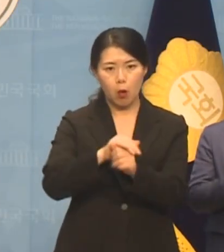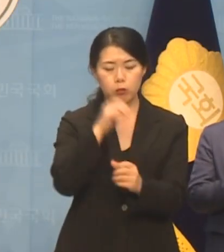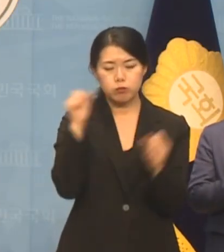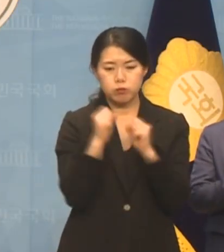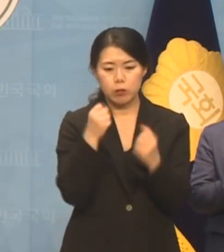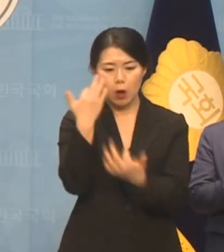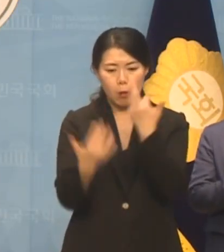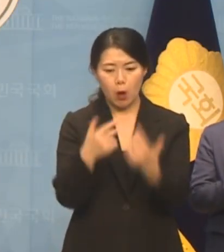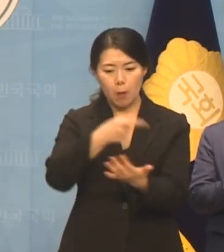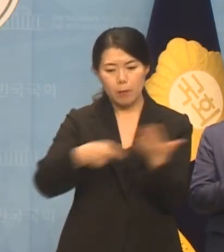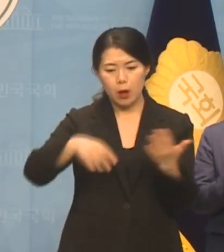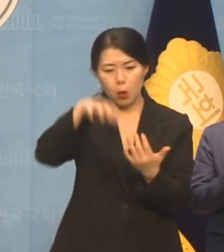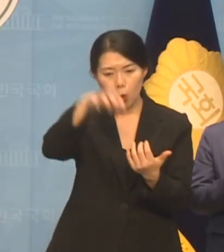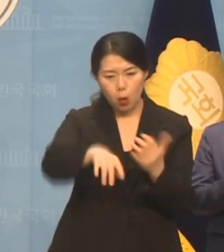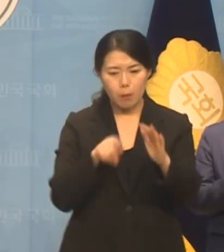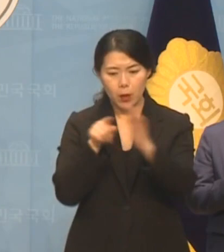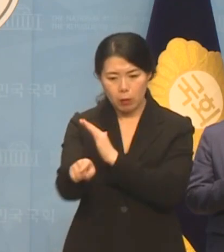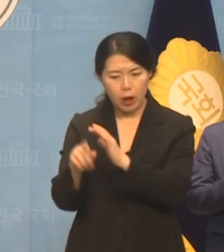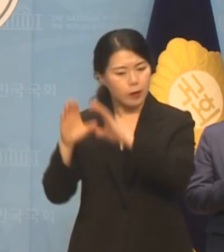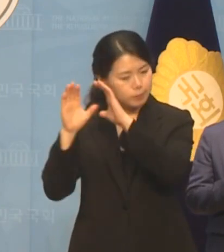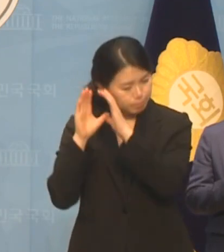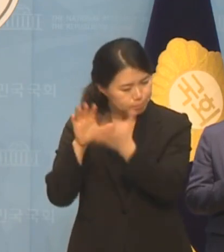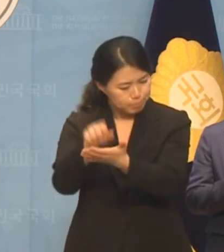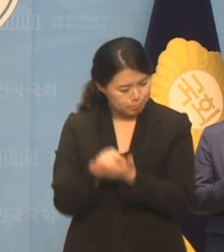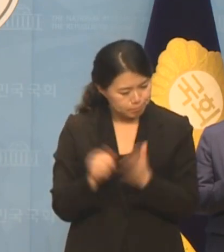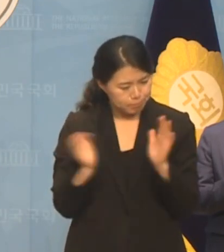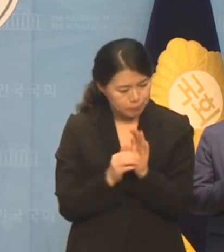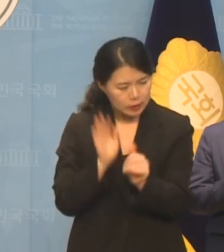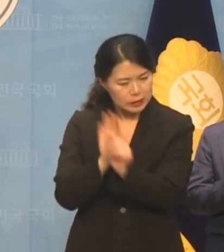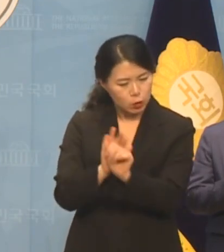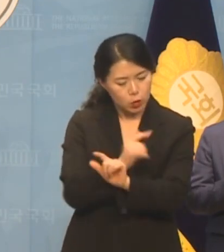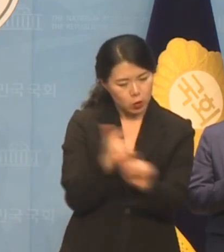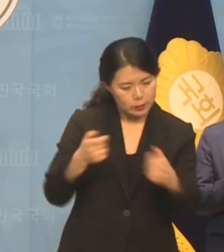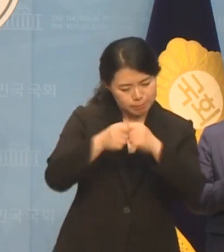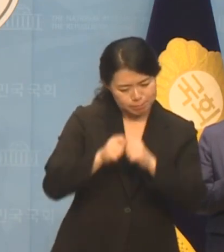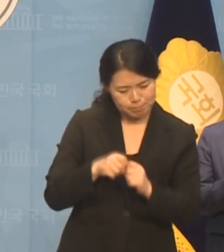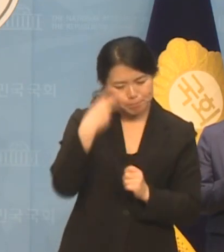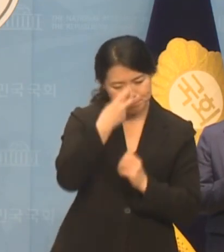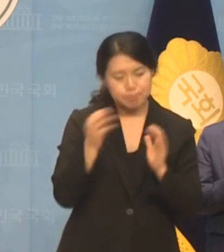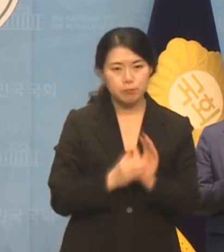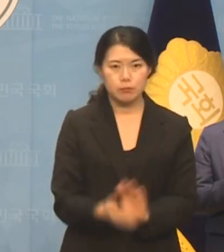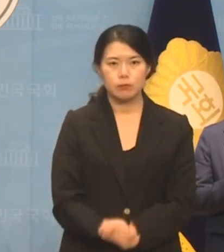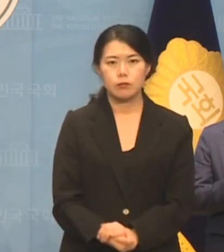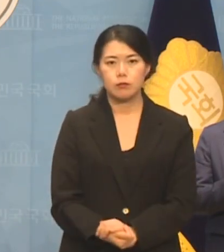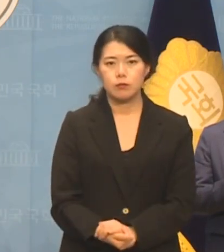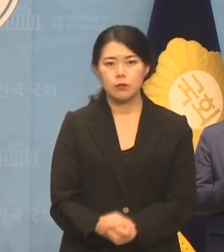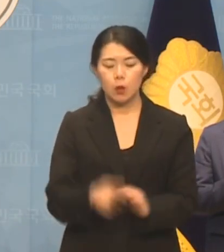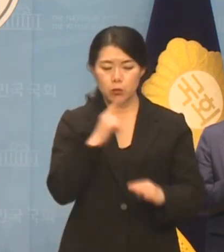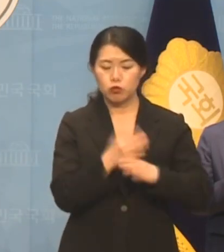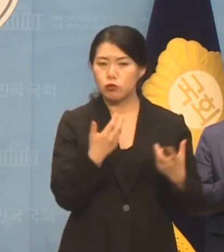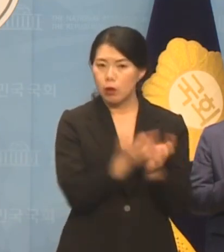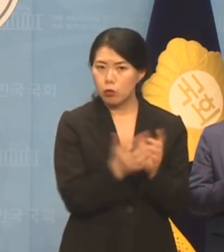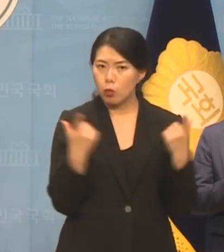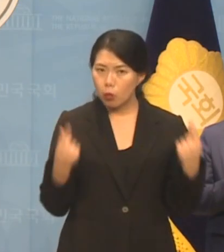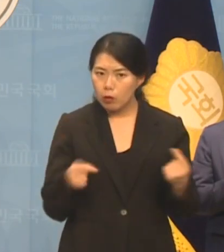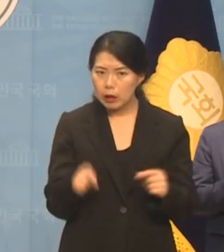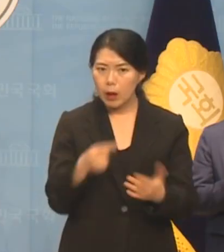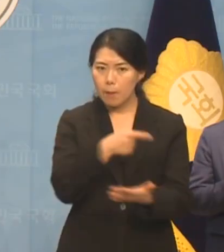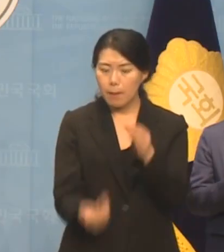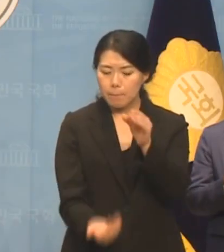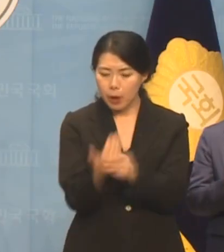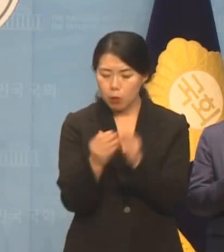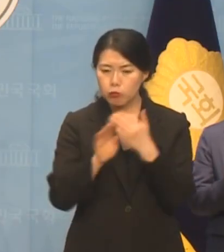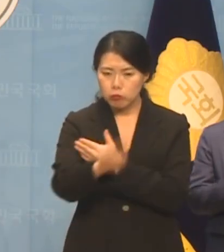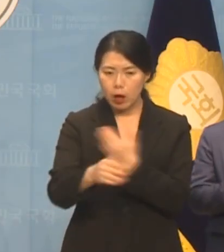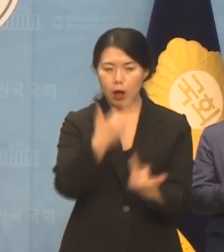방문해 이재명 목소리를 경청하고 지원 필요사항을 꼼꼼히 점검한 바 있습니다. 민주당 역시 재난 발생 직후